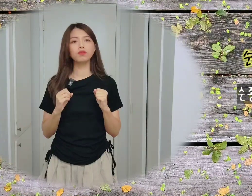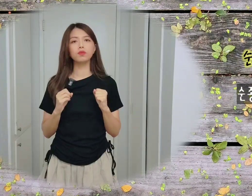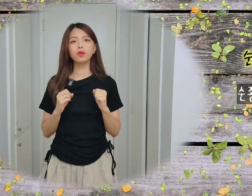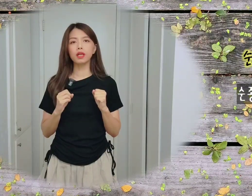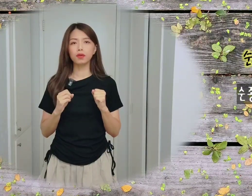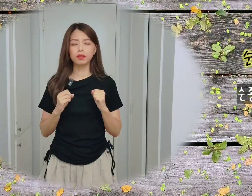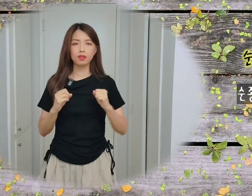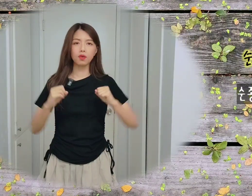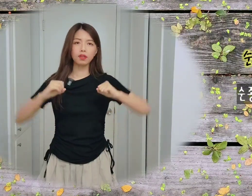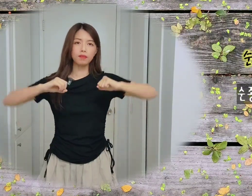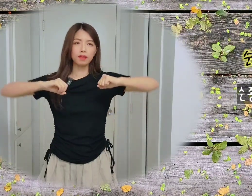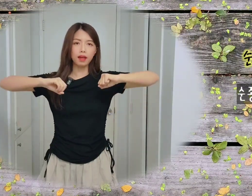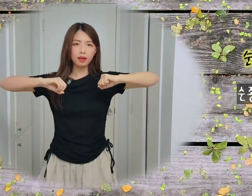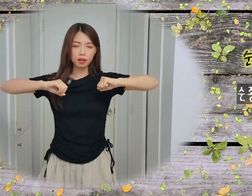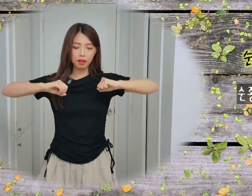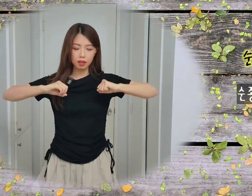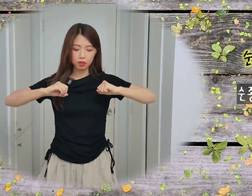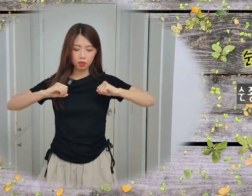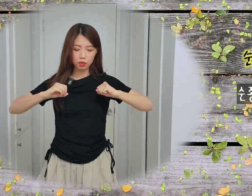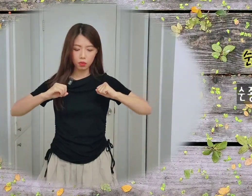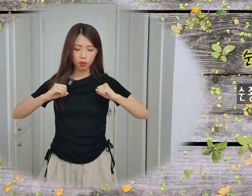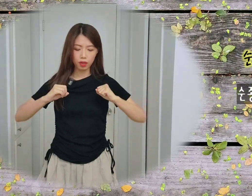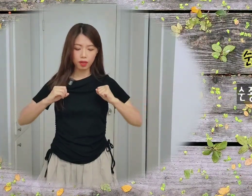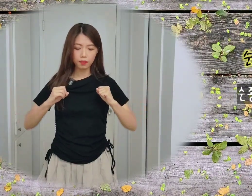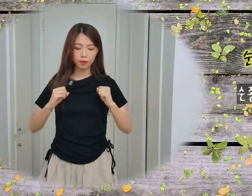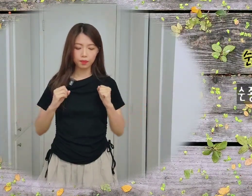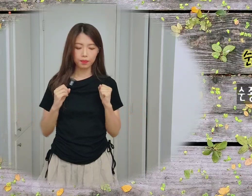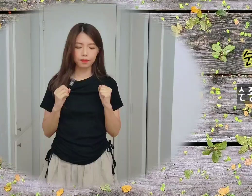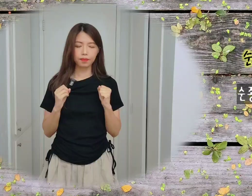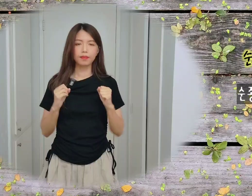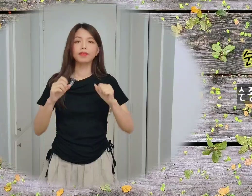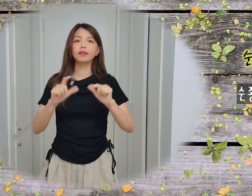내려주시면 순종이라고 하는 뜻의 수어가 됩니다. 순종이